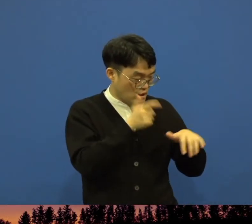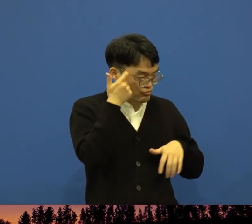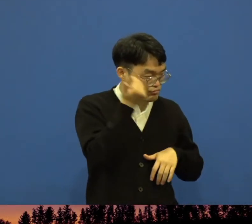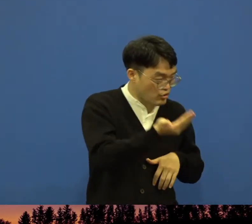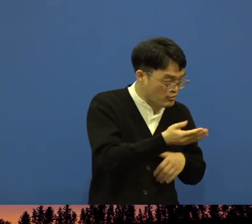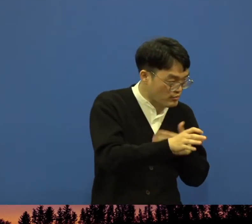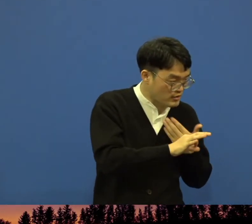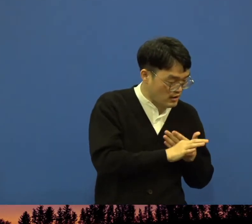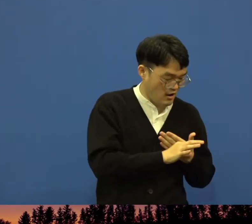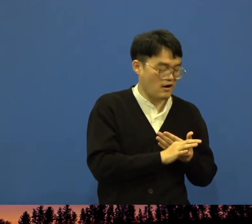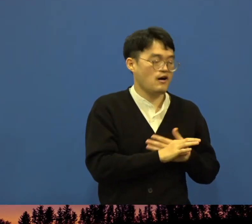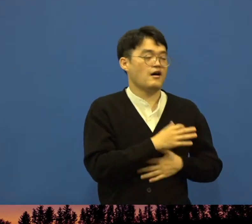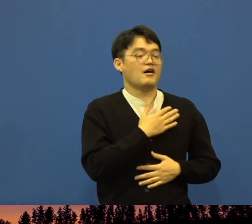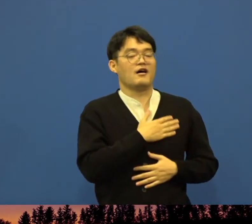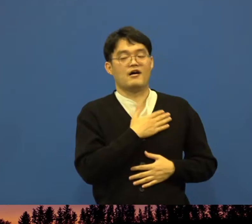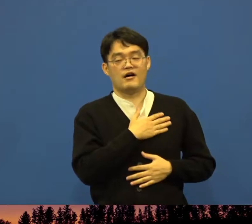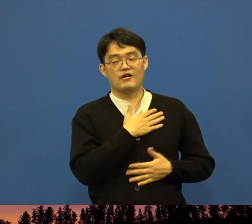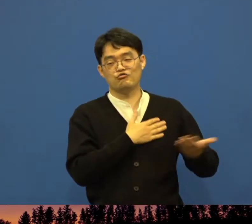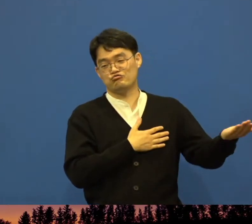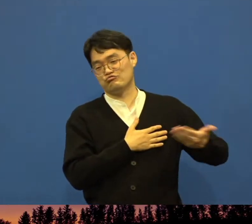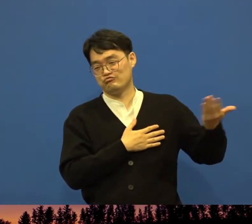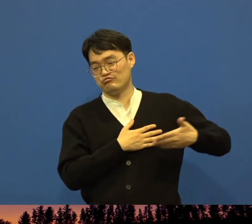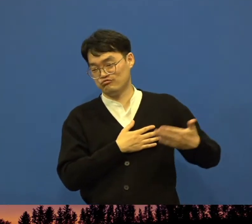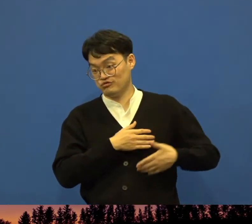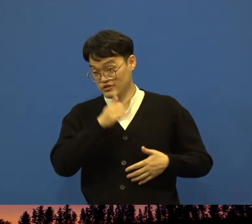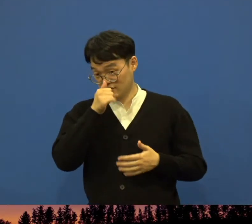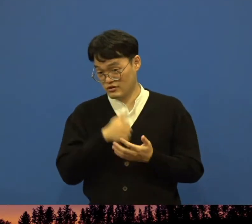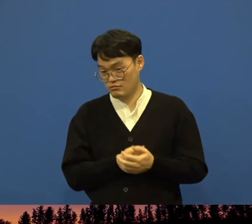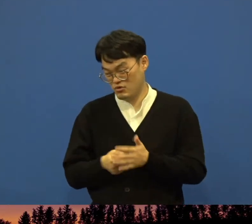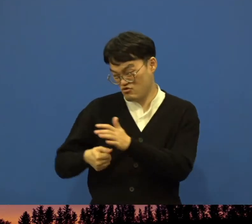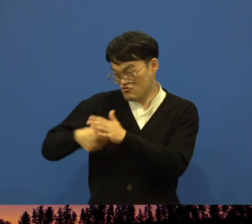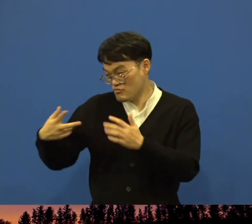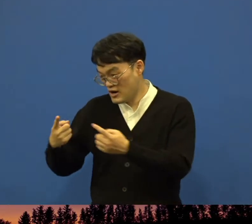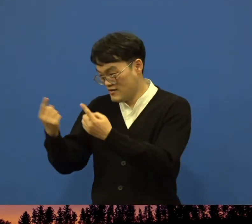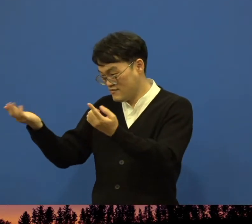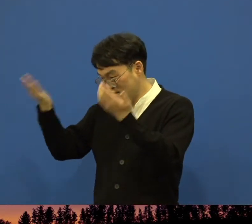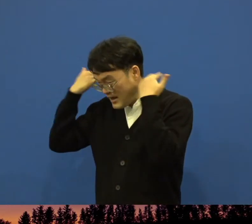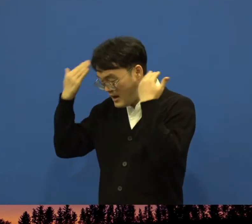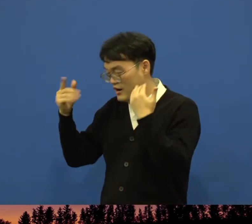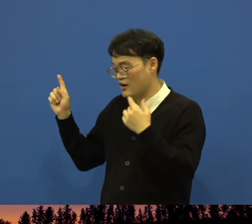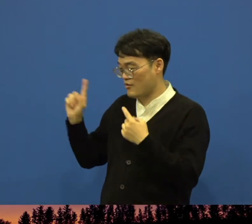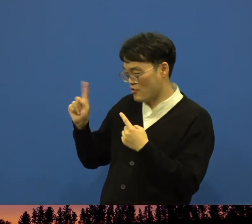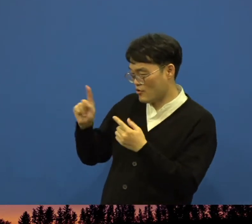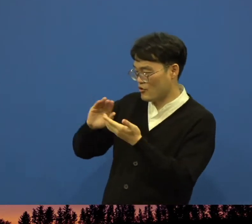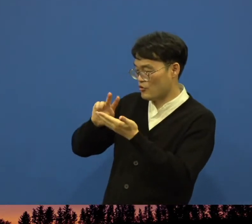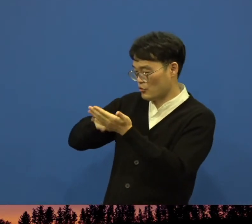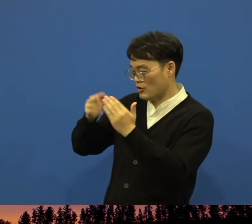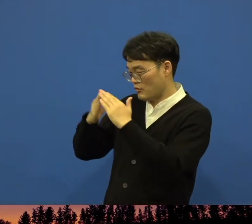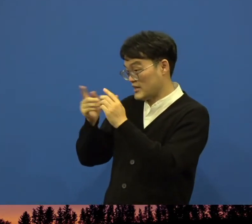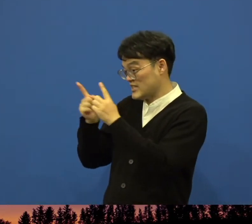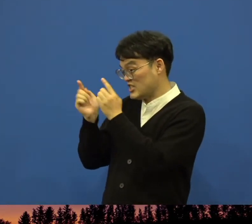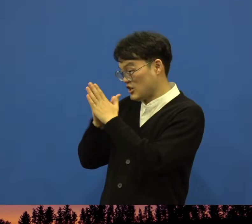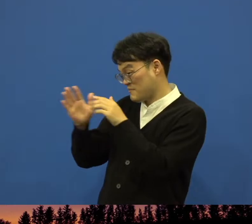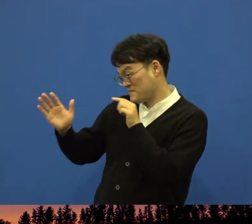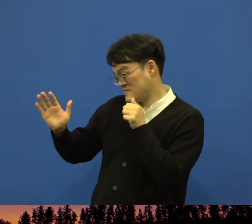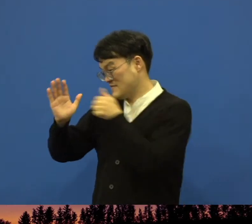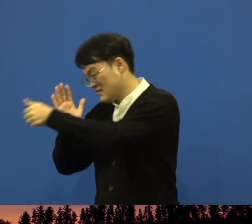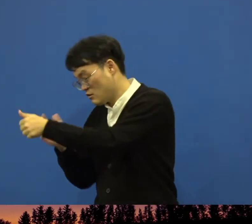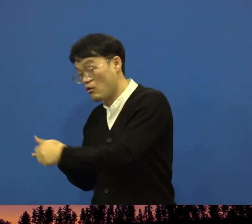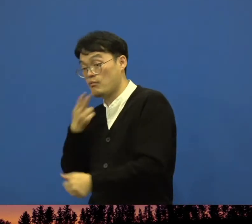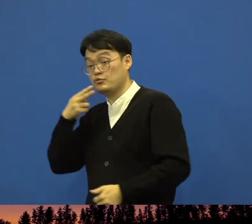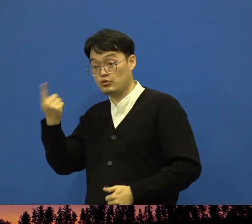유명한 대학의 도서관에 들어가서 필요한 자료를 볼 수도 있고 뭐 널려져 있어요.